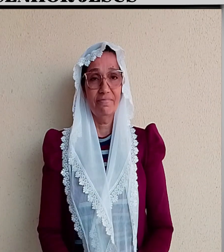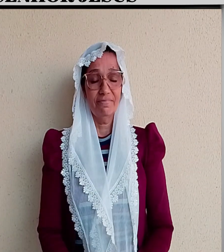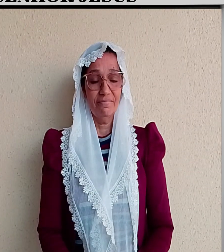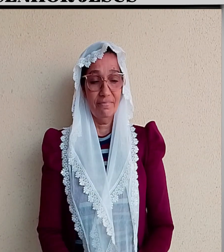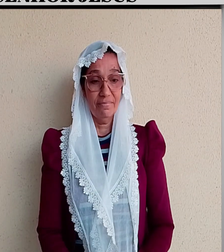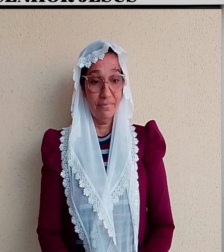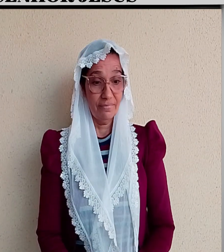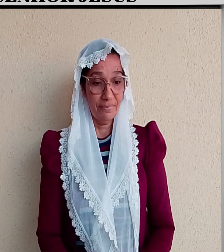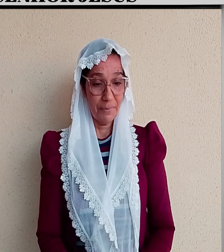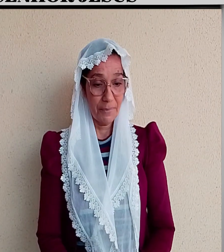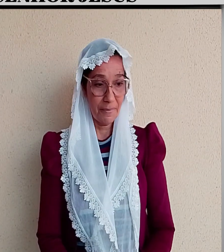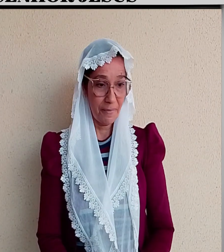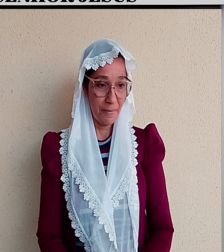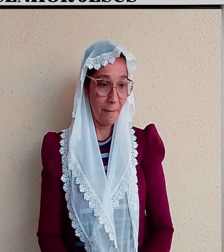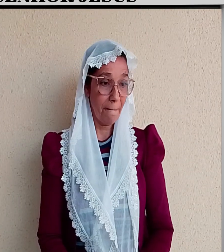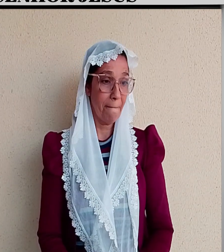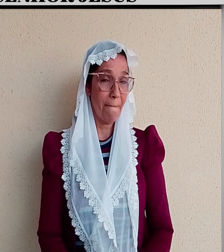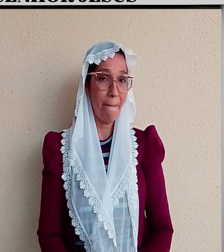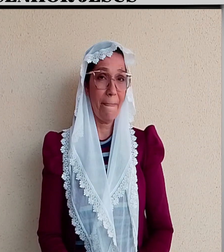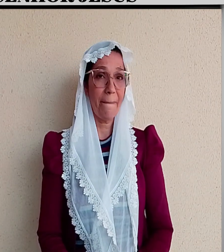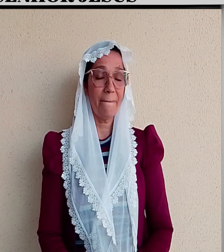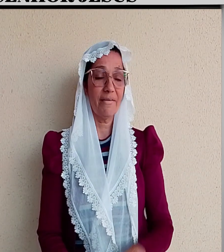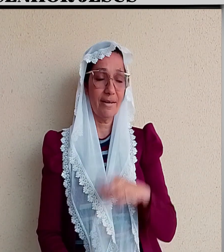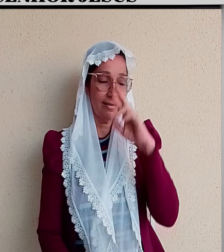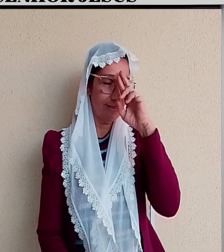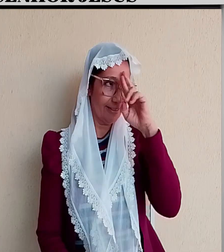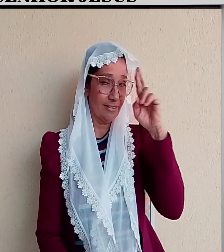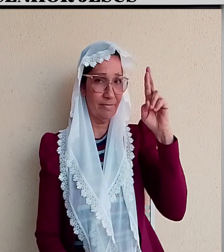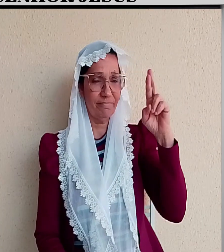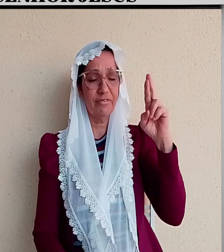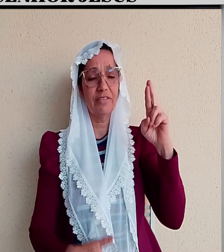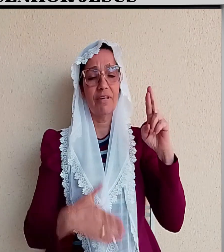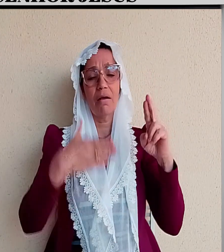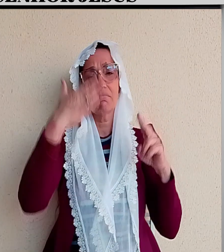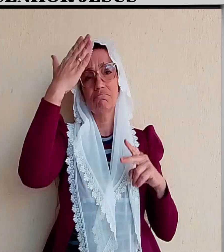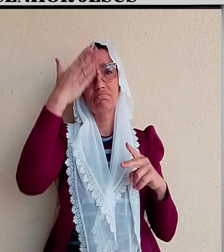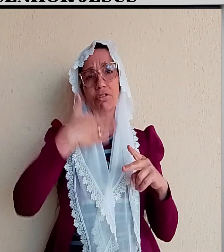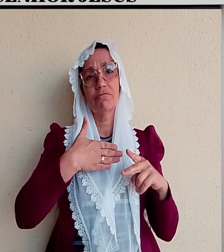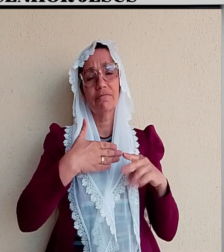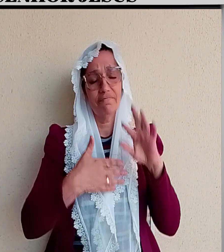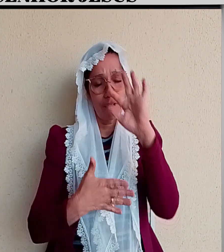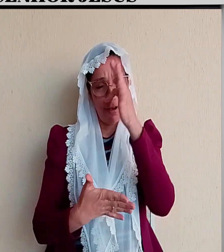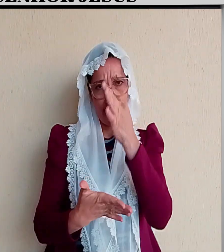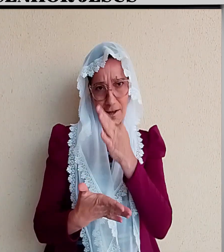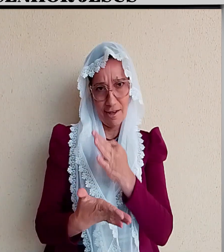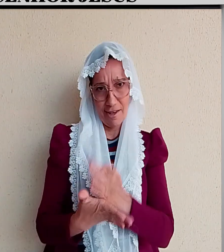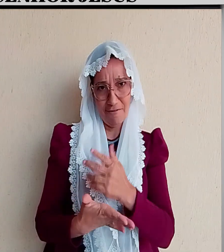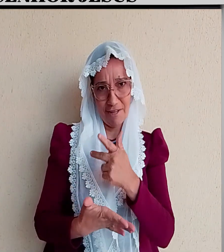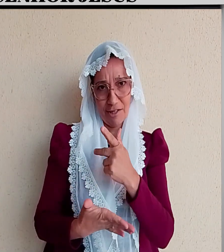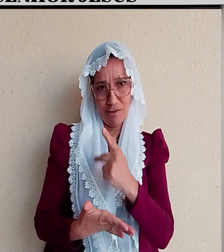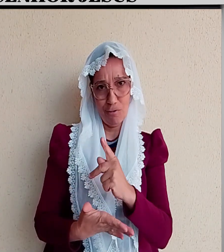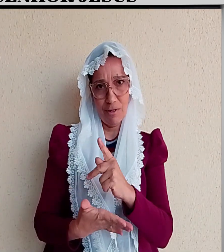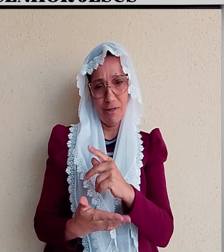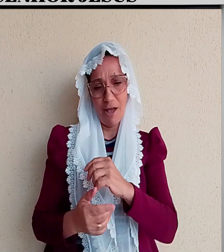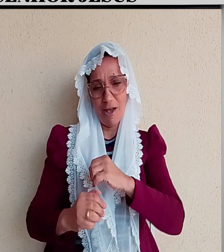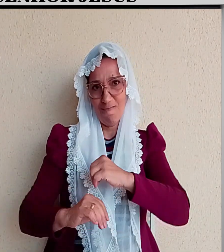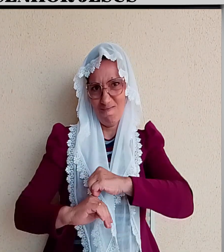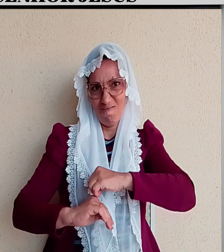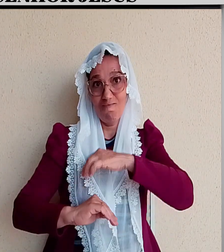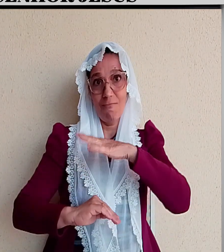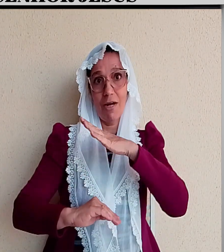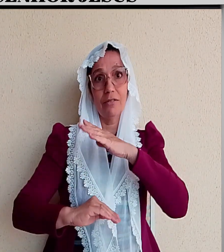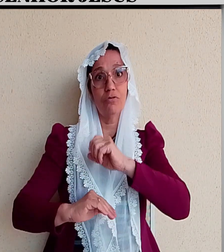aleluia, que a fé na tua vida chegou no último degrau. O último degrau da fé é o